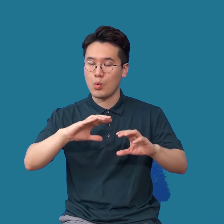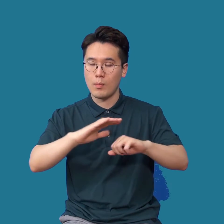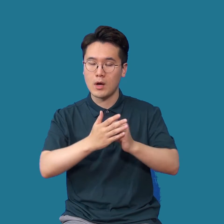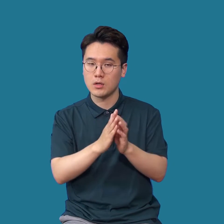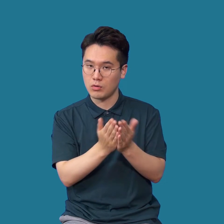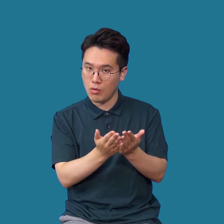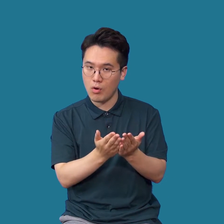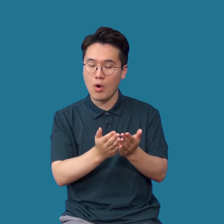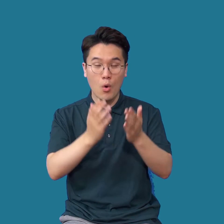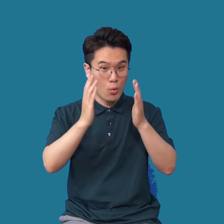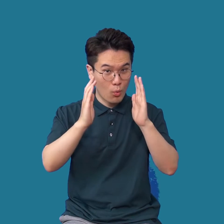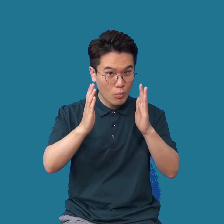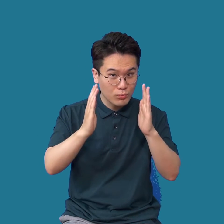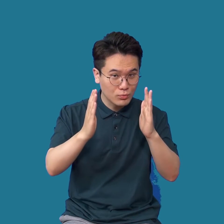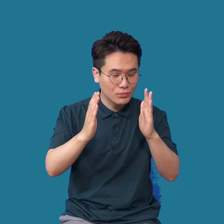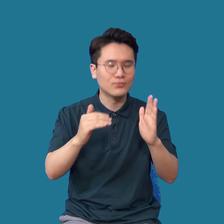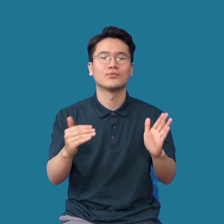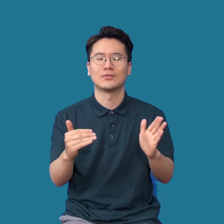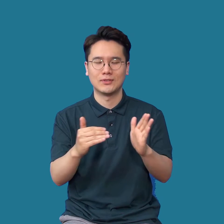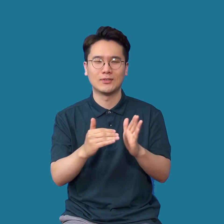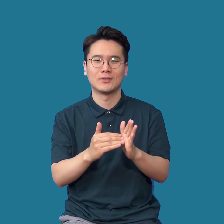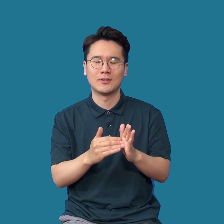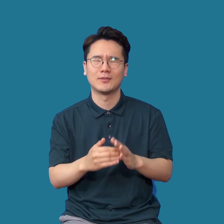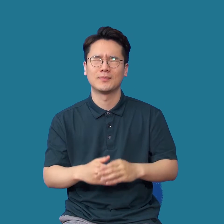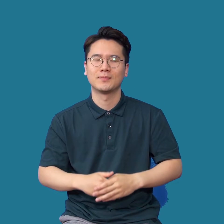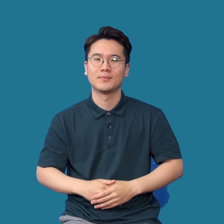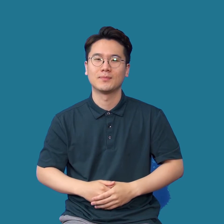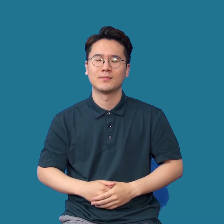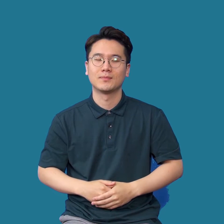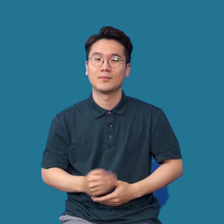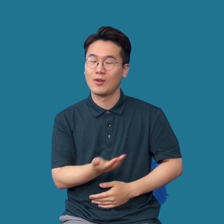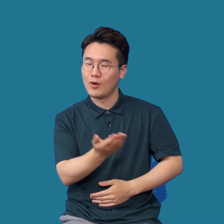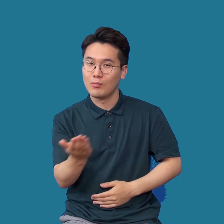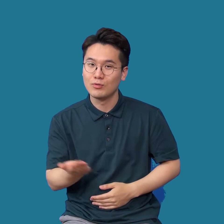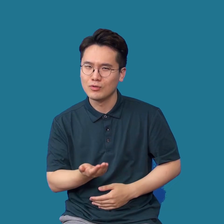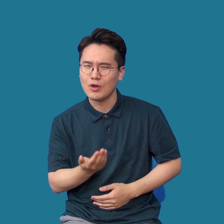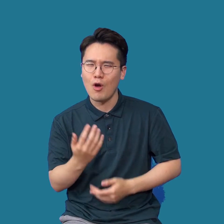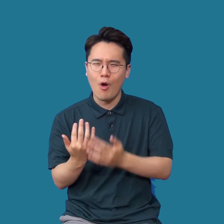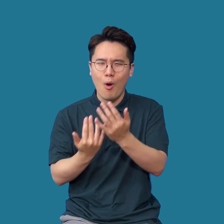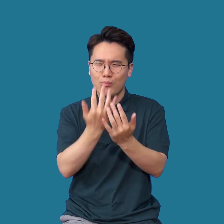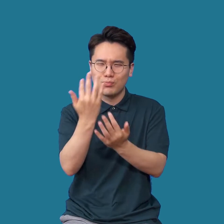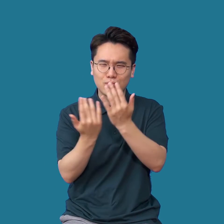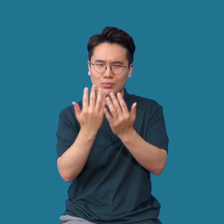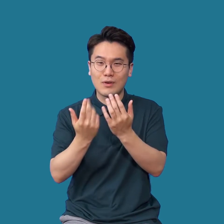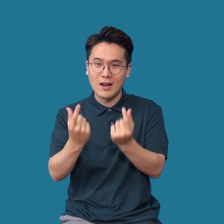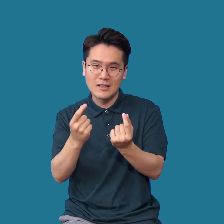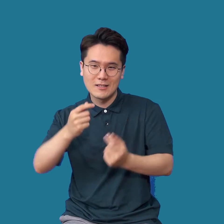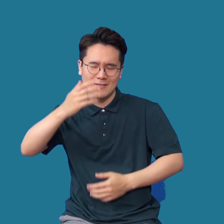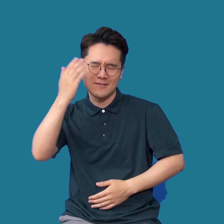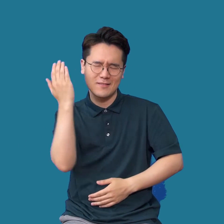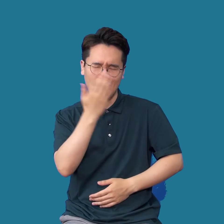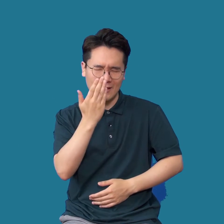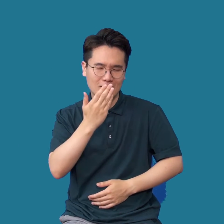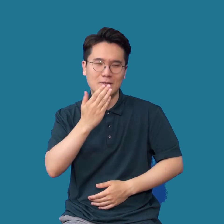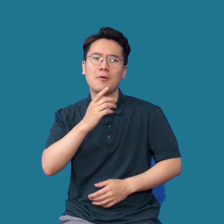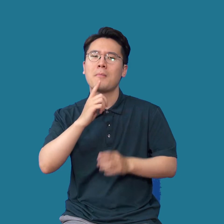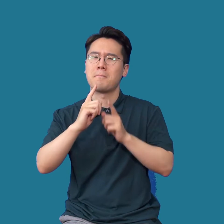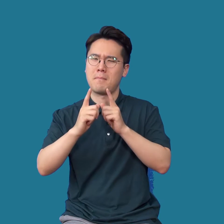아니지만 로마서를 공부를 했으니까 여러분 이 불꽃 같은 논리 위에 든든히 서야